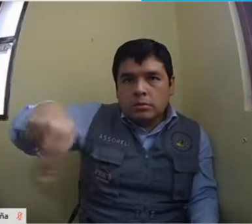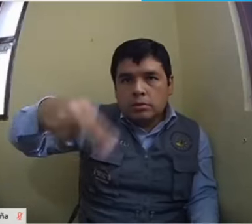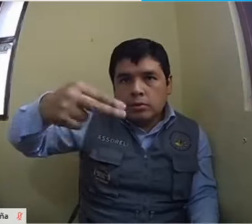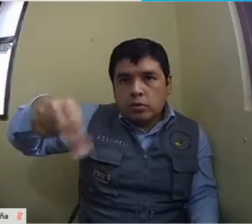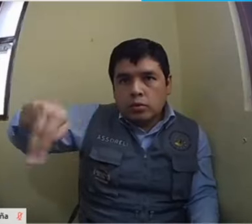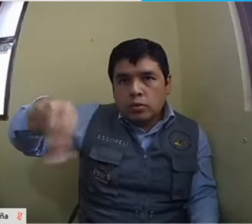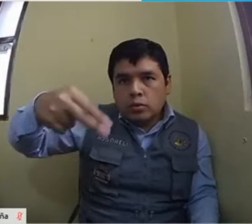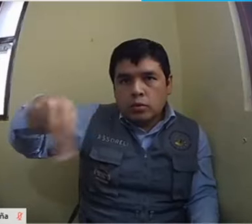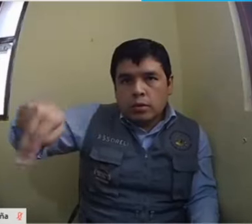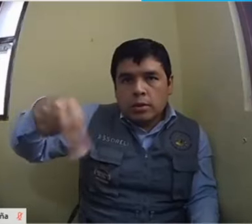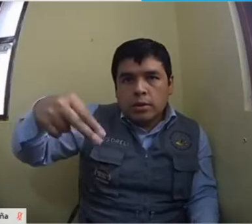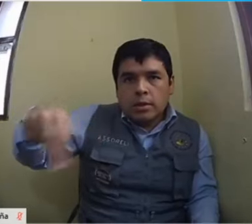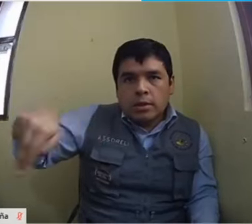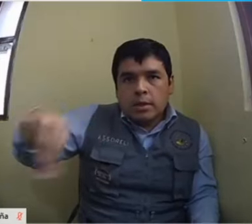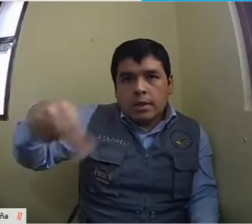Y con ese movimiento es la ñ.